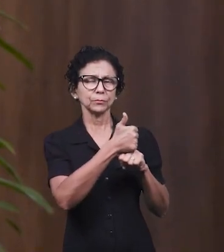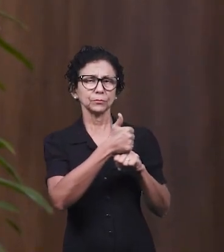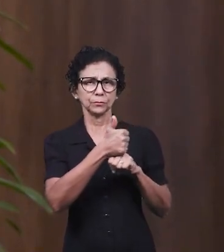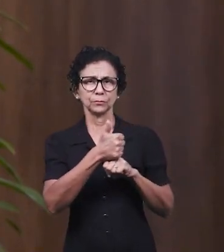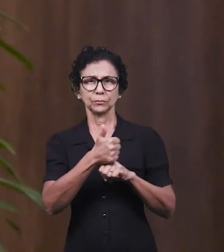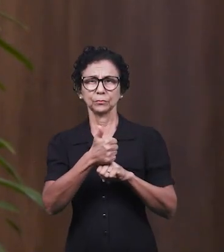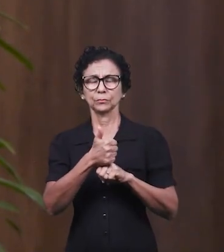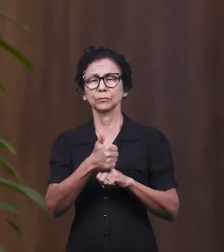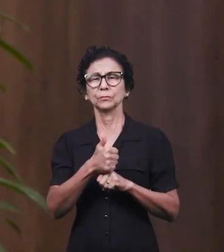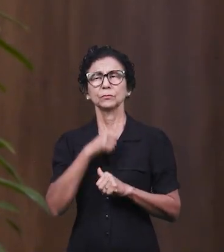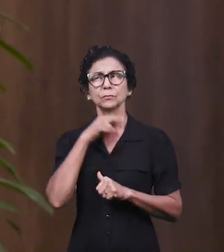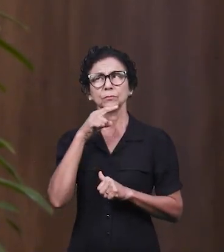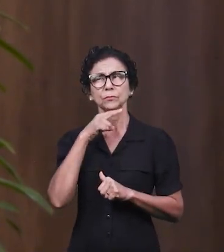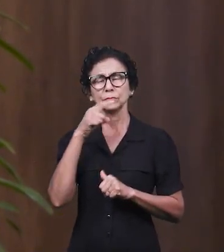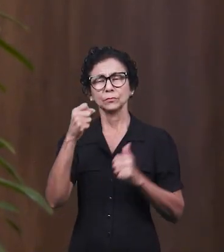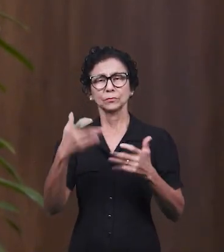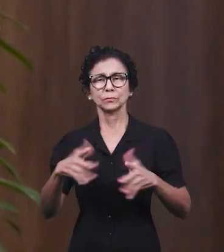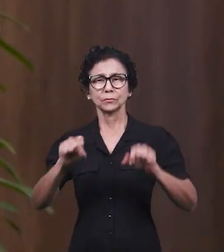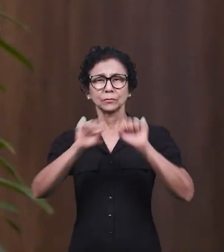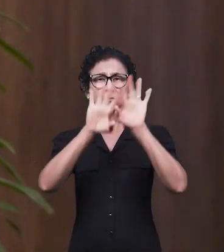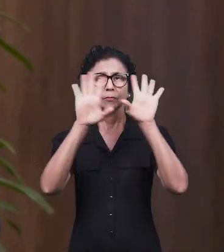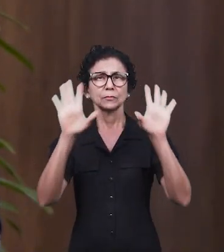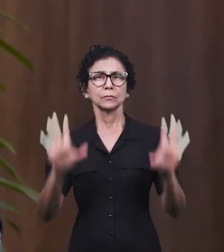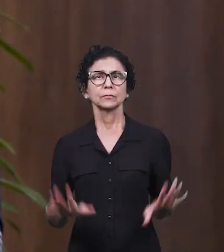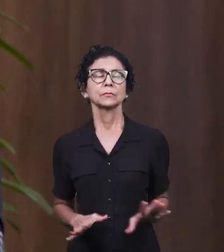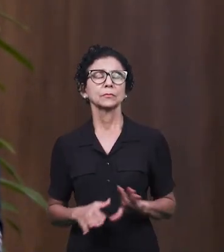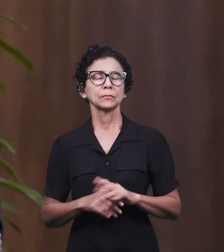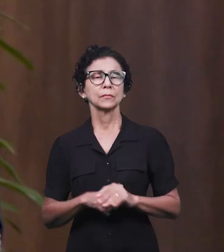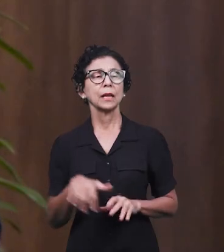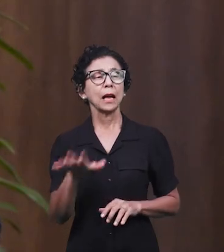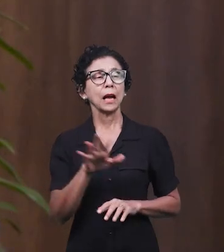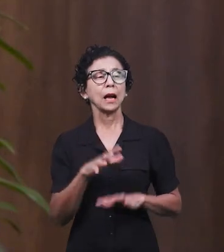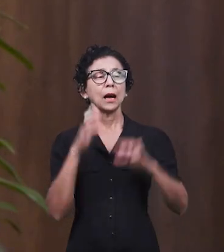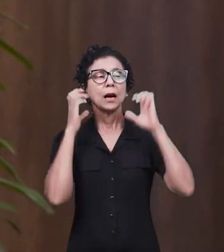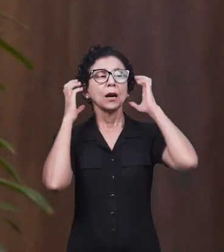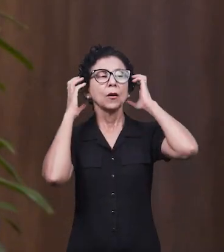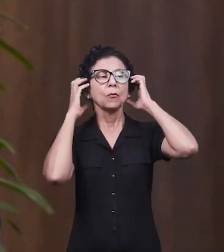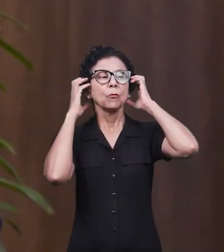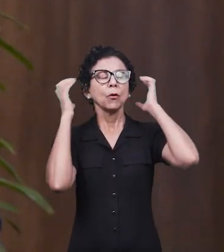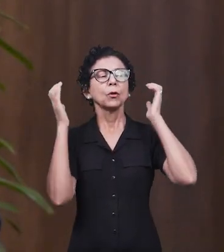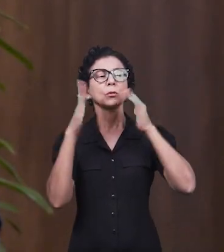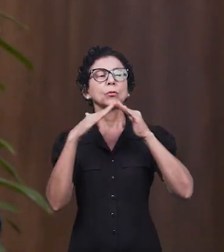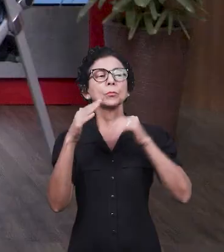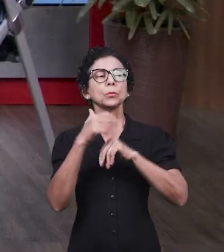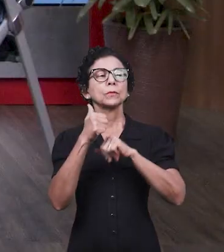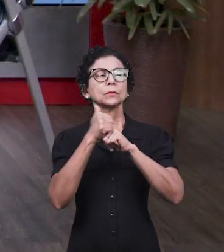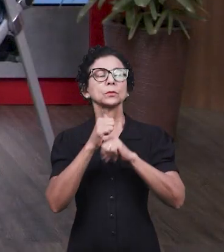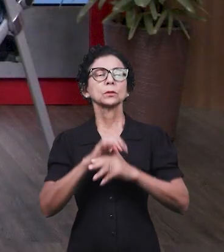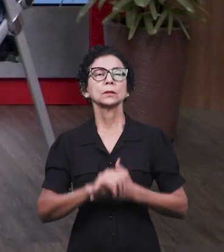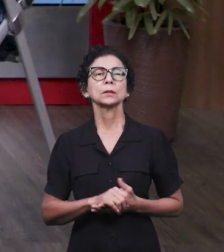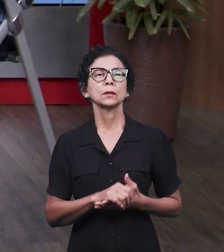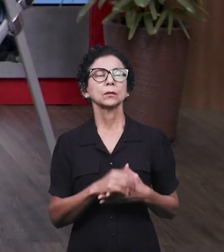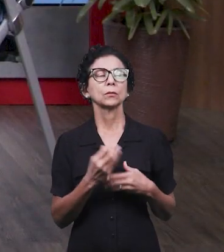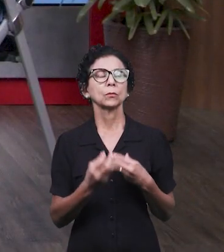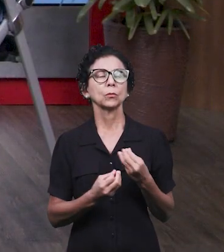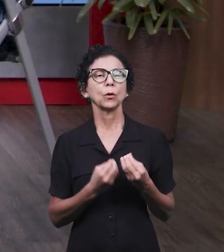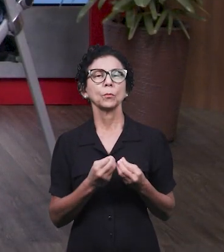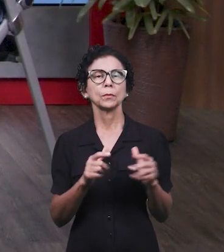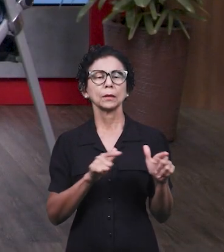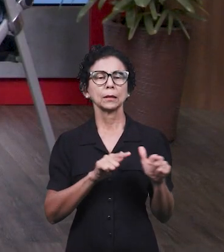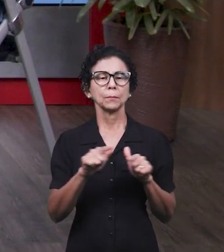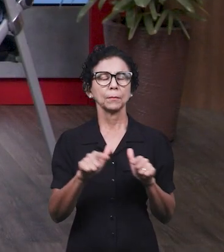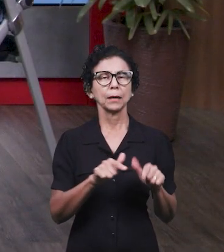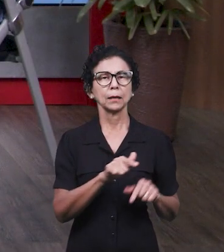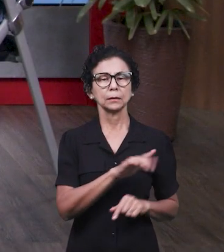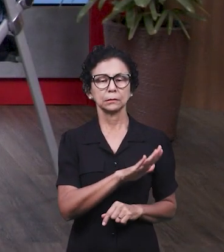as nossas dúvidas. Raquel, o que a fonoaudiologia pode contribuir, né, para as crianças, para